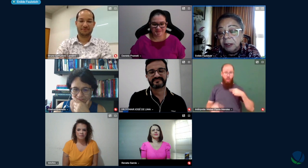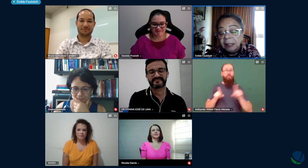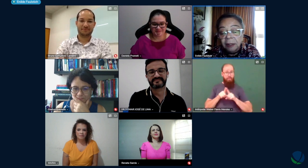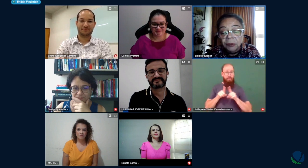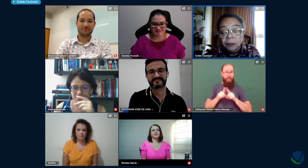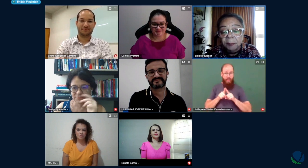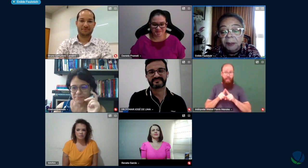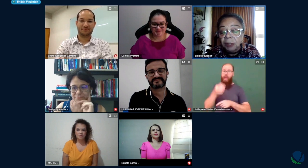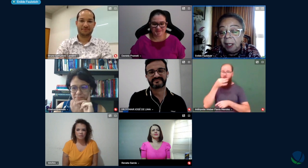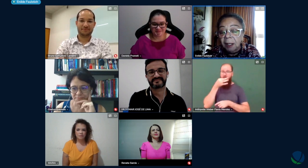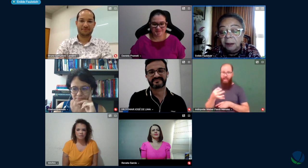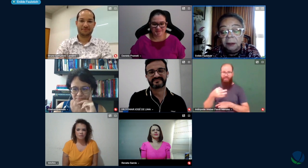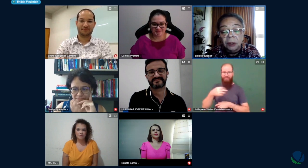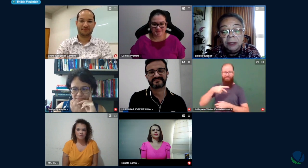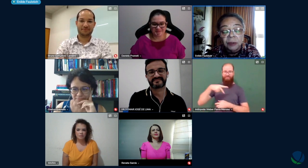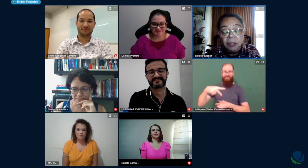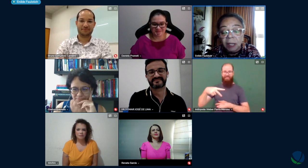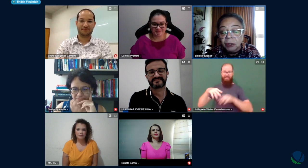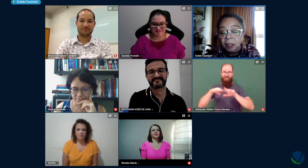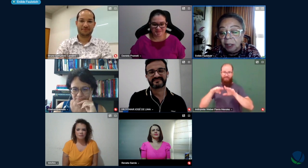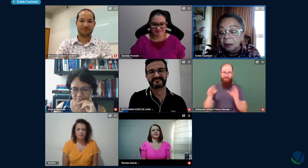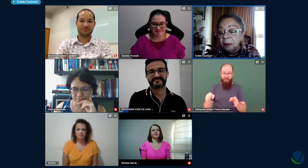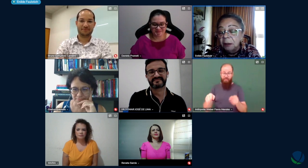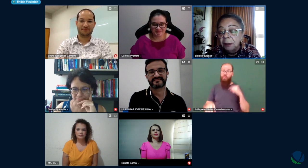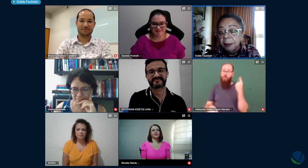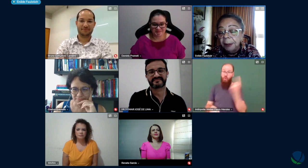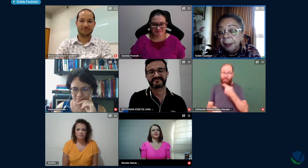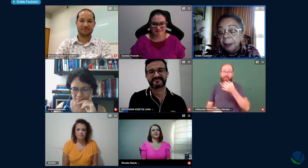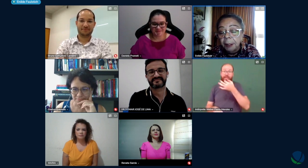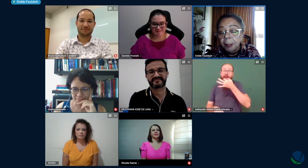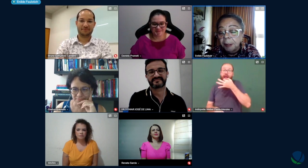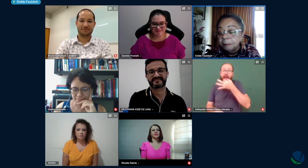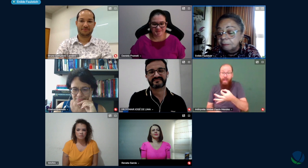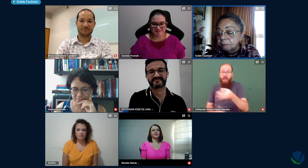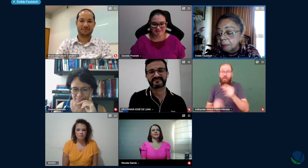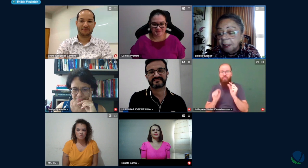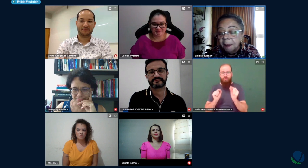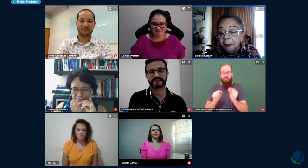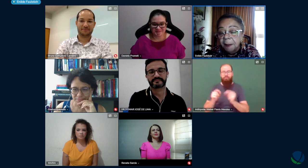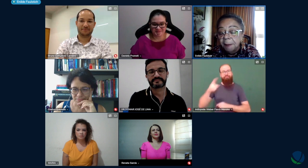Que você deve já, nós devemos já